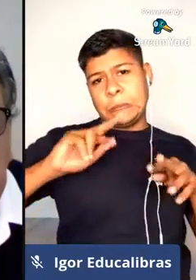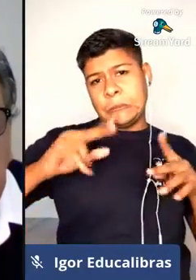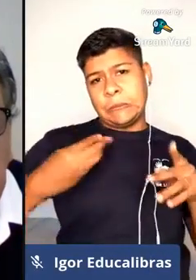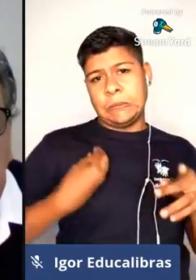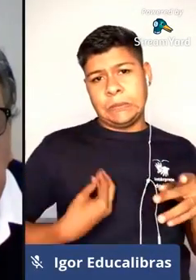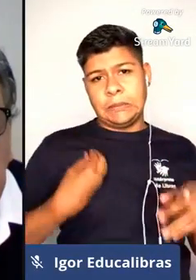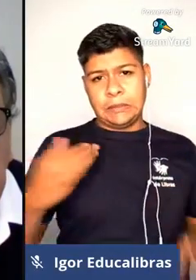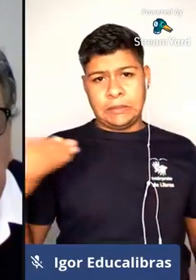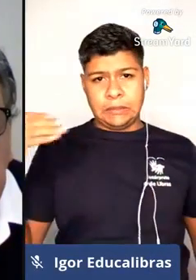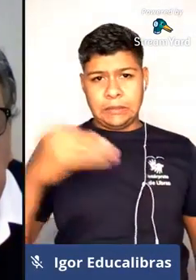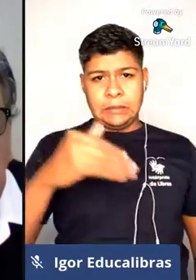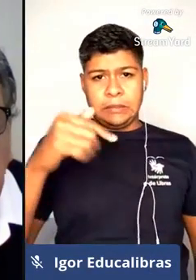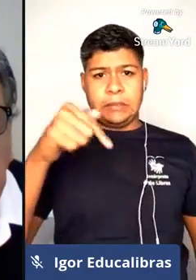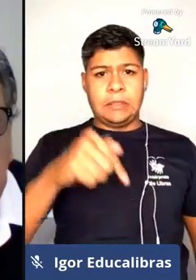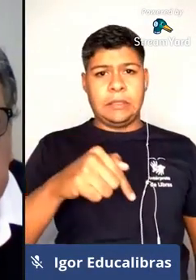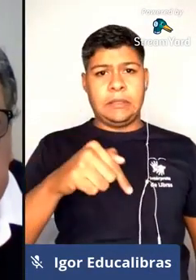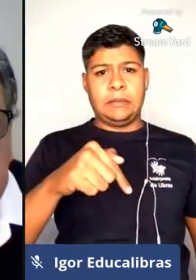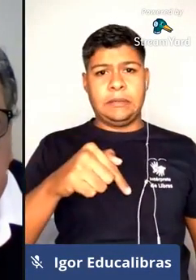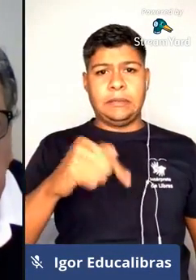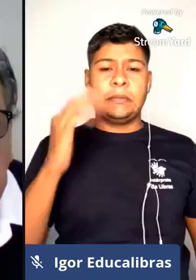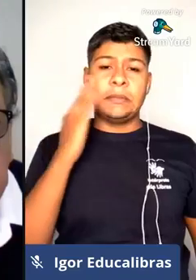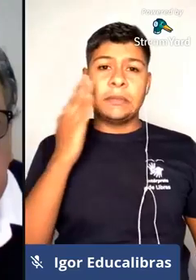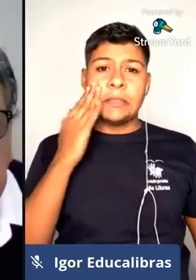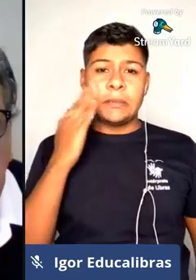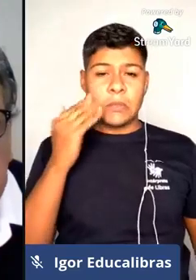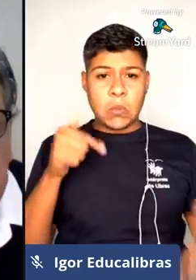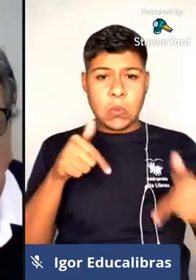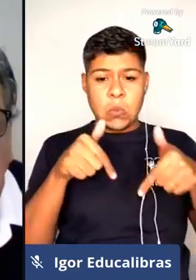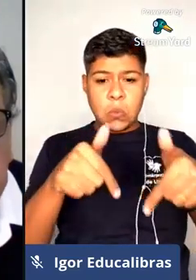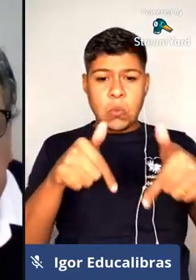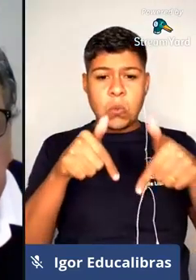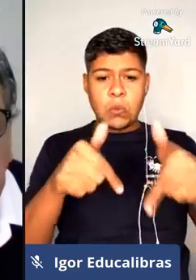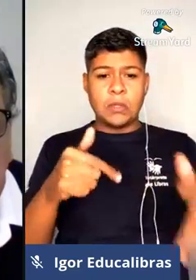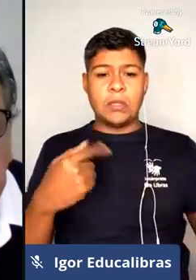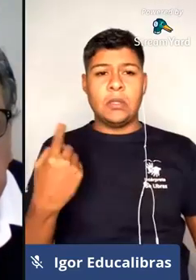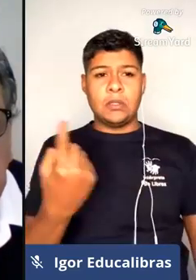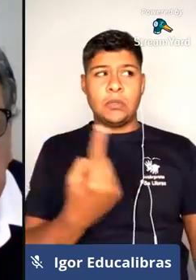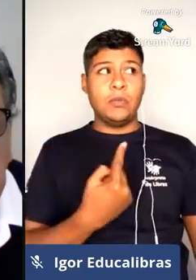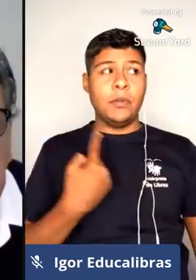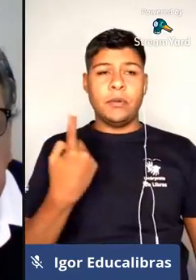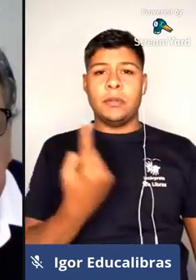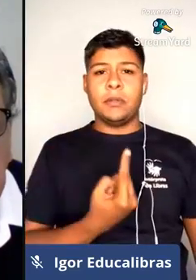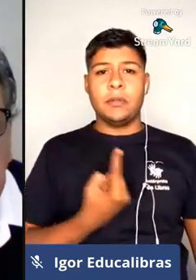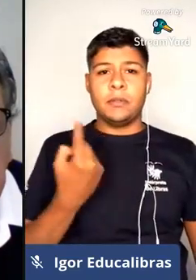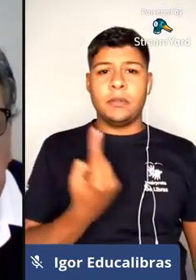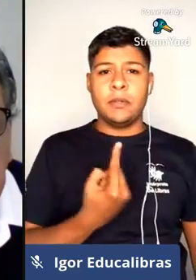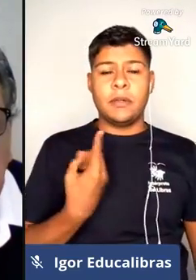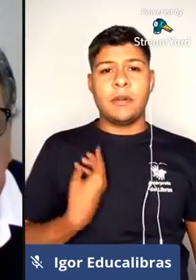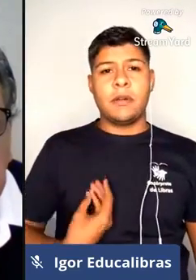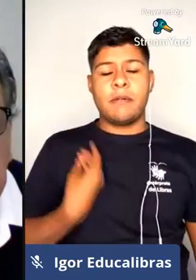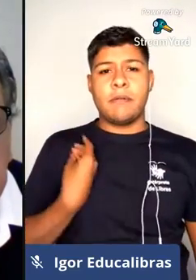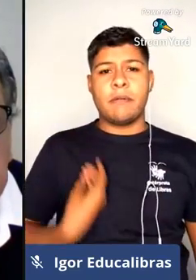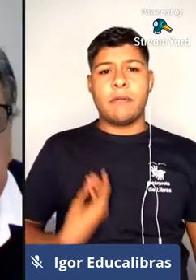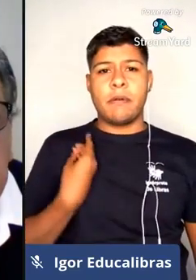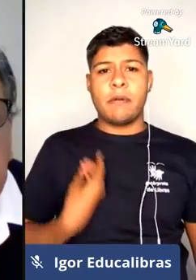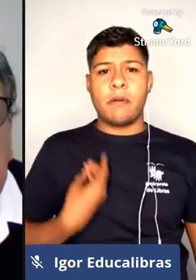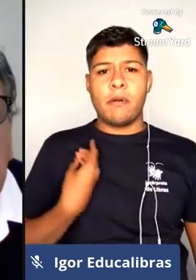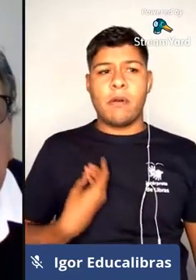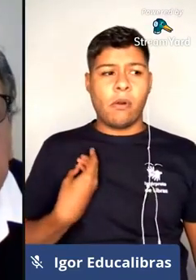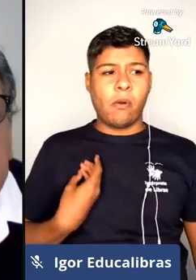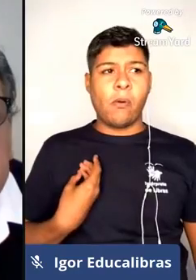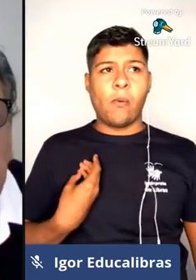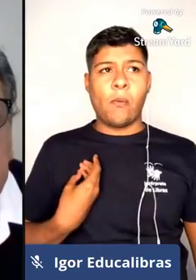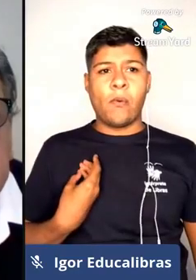cá. Penso que uma das lutas nossas, vamos usar a luta, né, que todos usam,